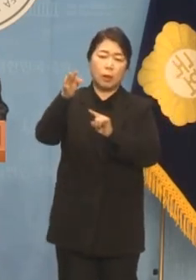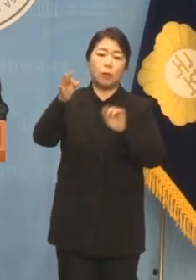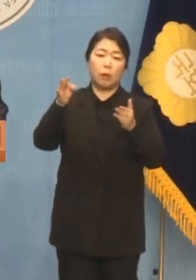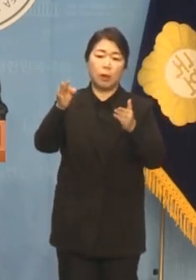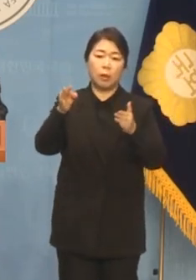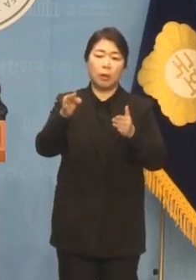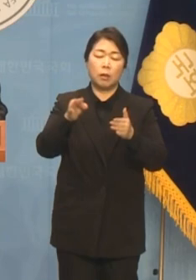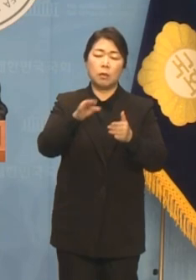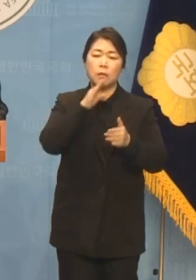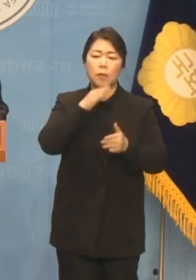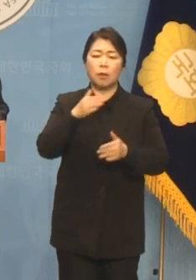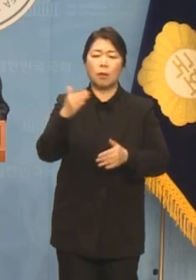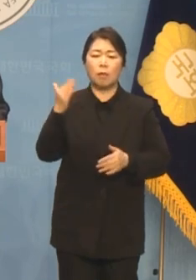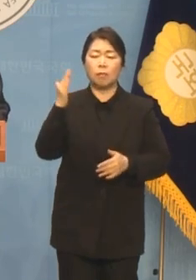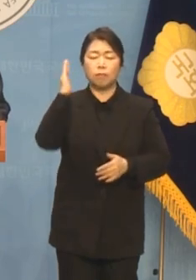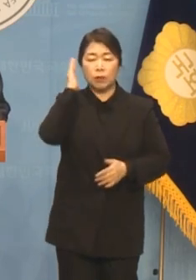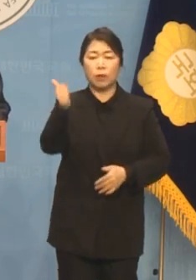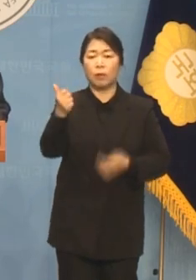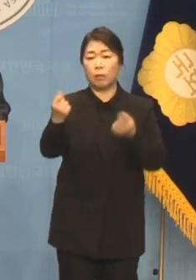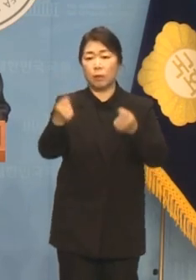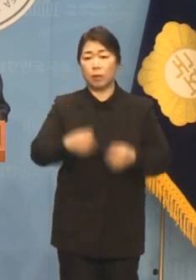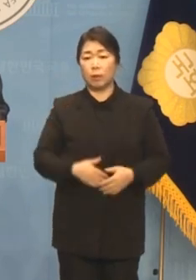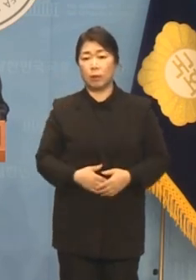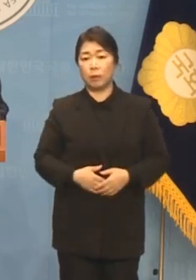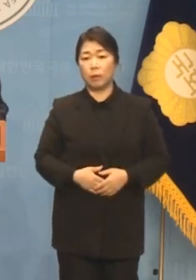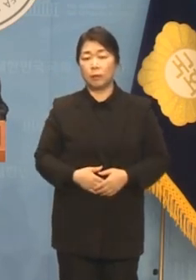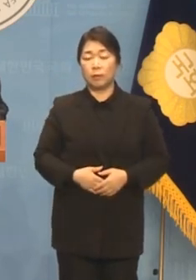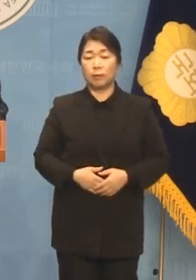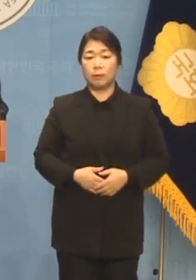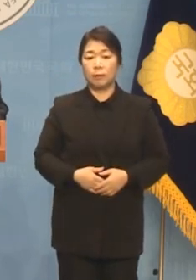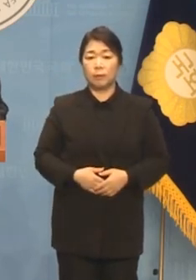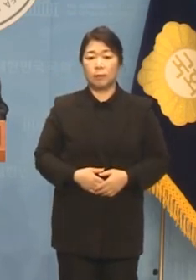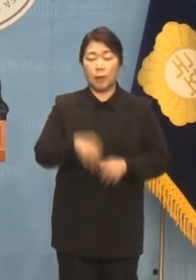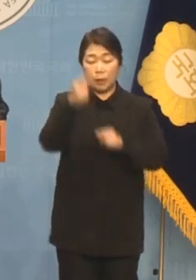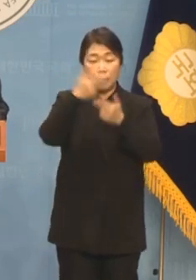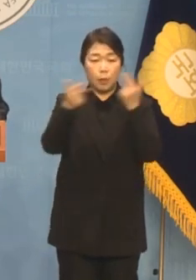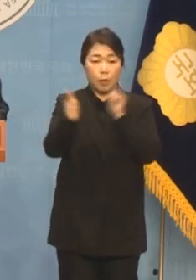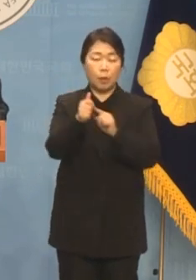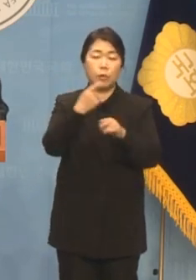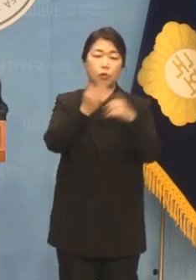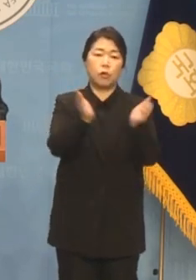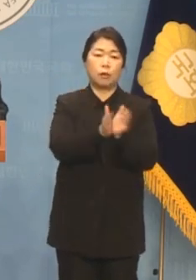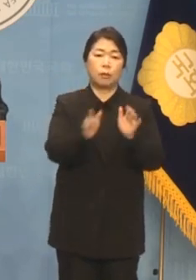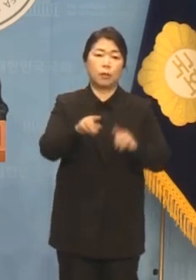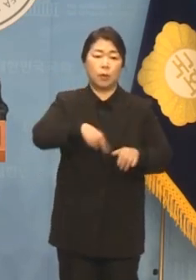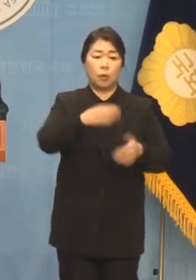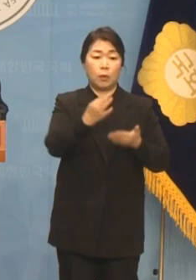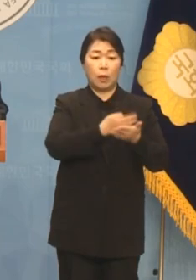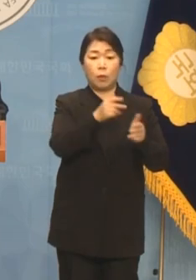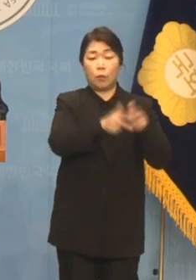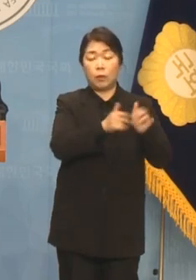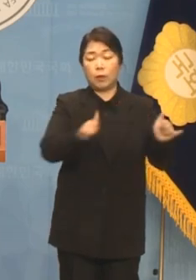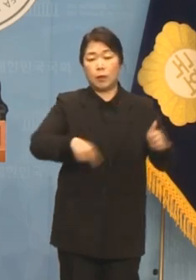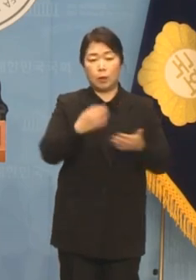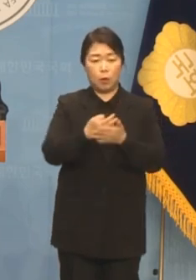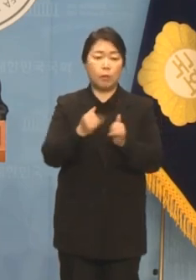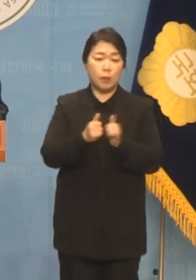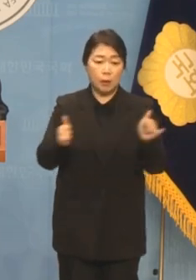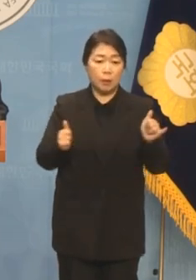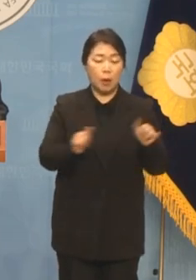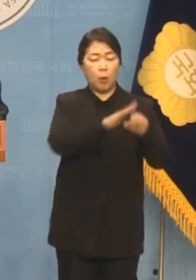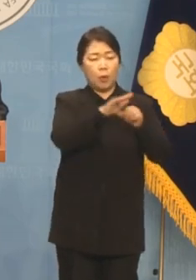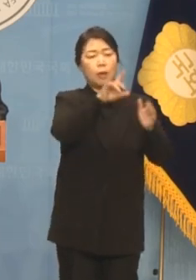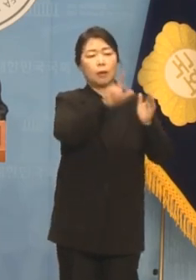임을 자하기 바랍니다 이런 부문을 감안하여 이재명 대표와 민주당은 소상공인 자영업자들에게 코로나